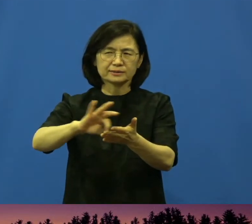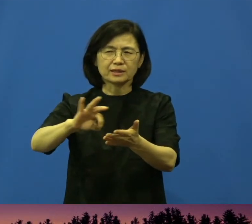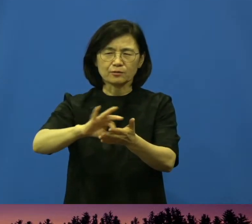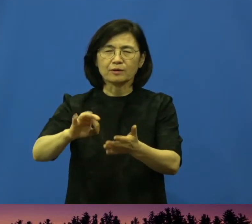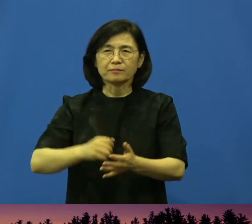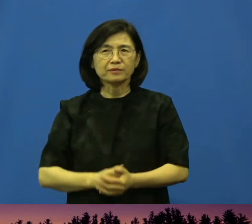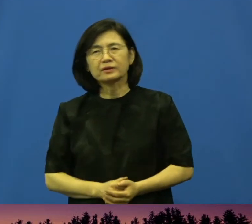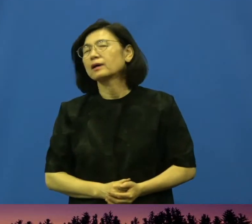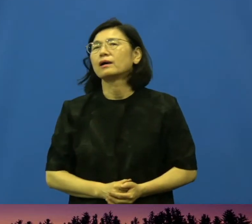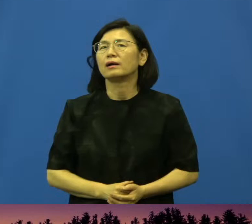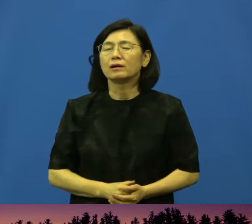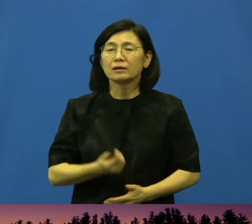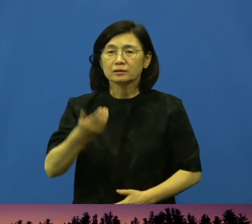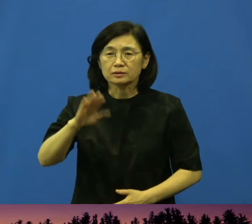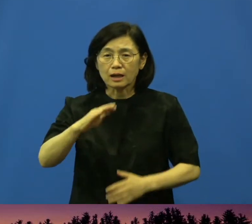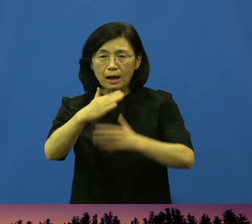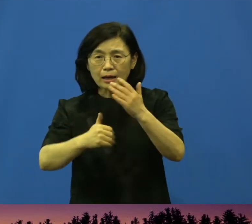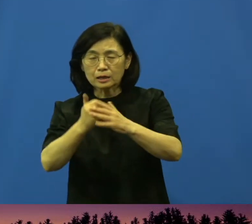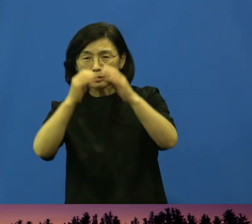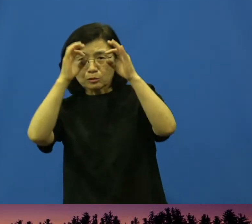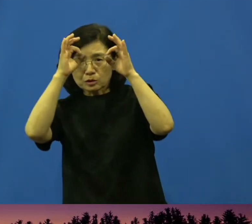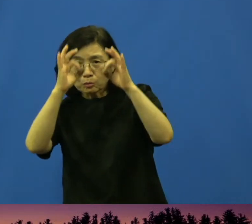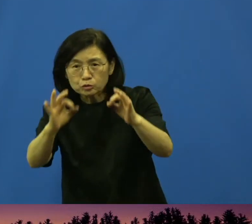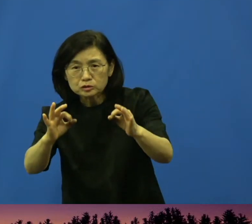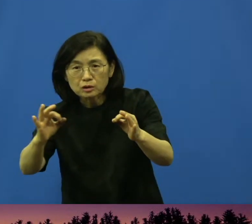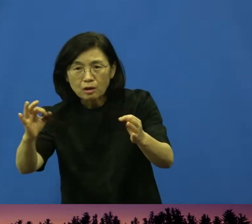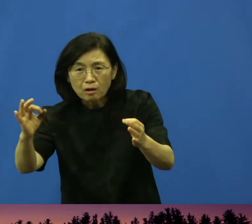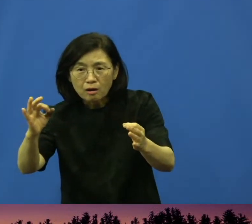그런데 그런 사람이 없는 거예요. 성경을 보십시오.